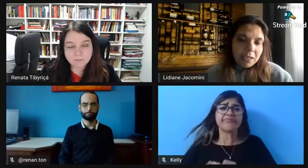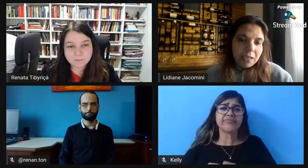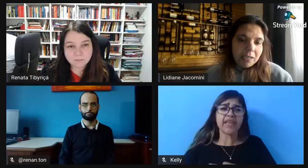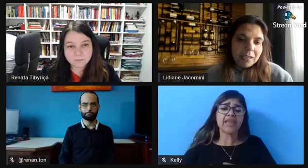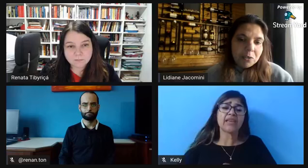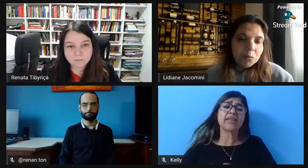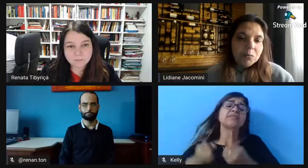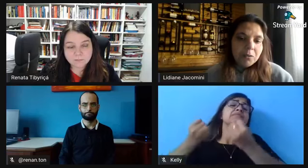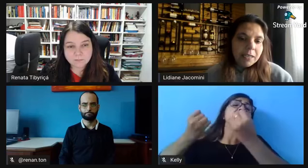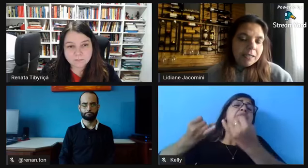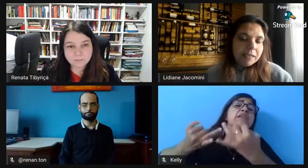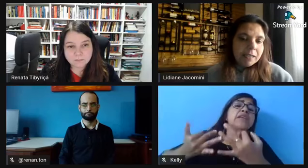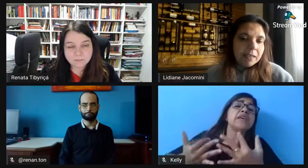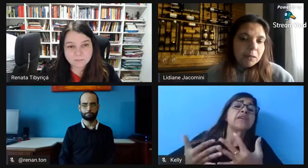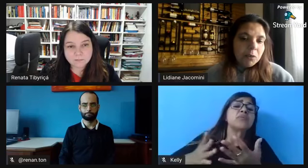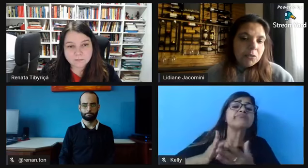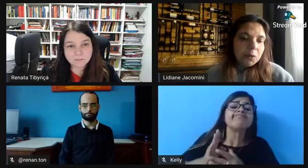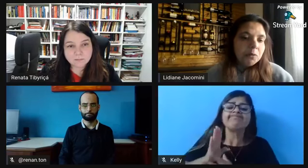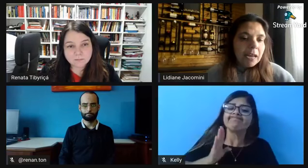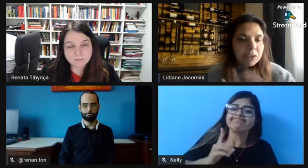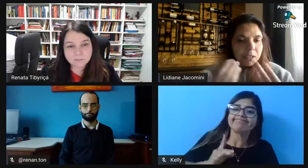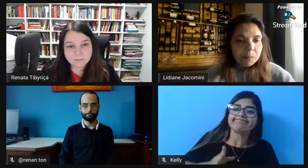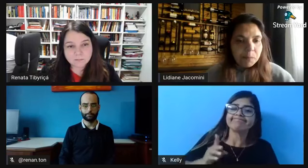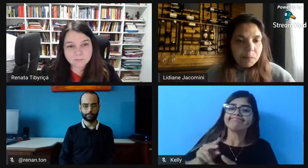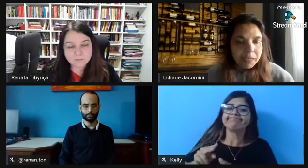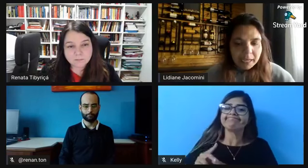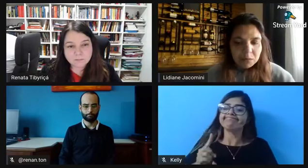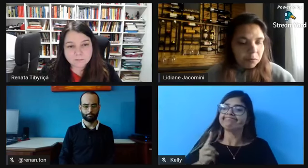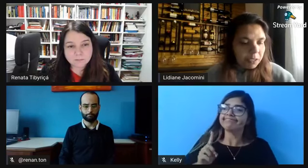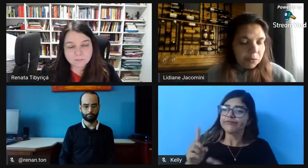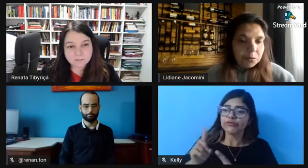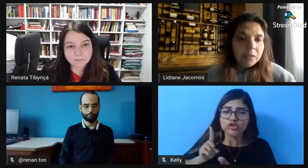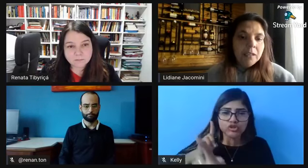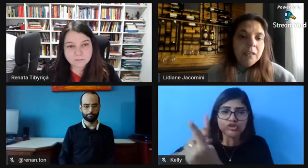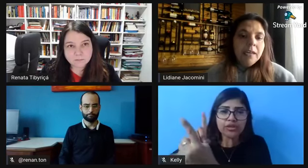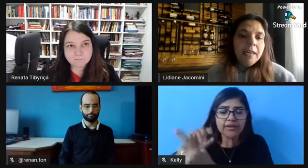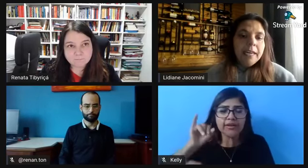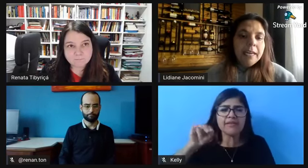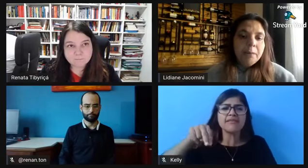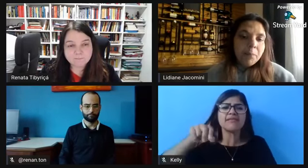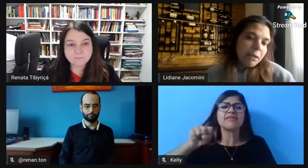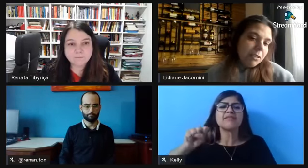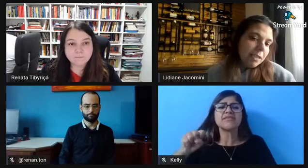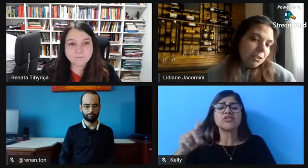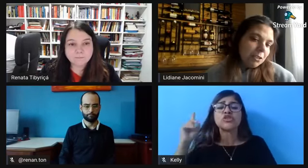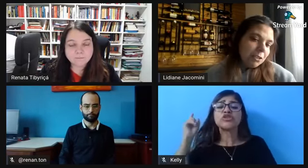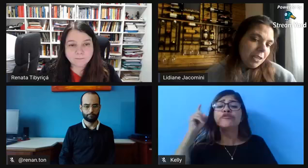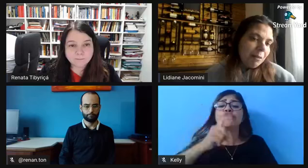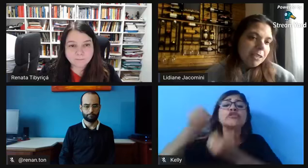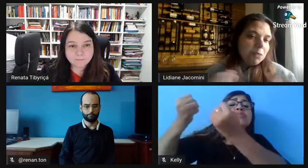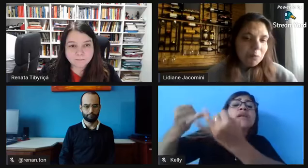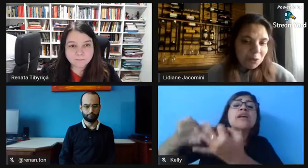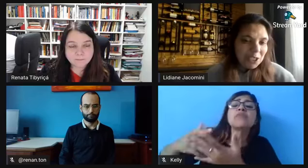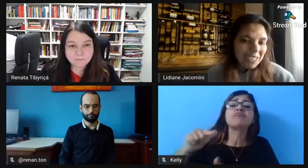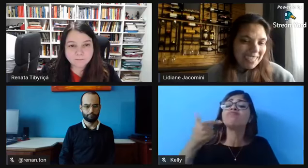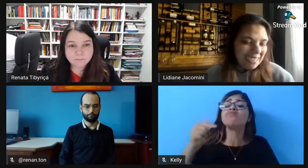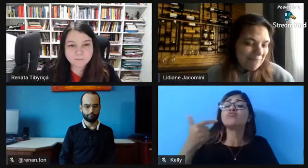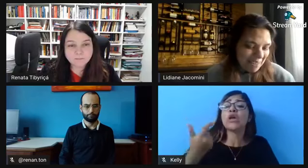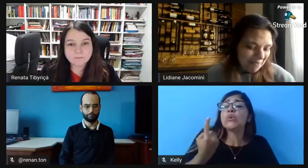ela chega junto ao INSS, ela tem muita dificuldade em explicar tudo isso. Porque não existe, né, uma CID